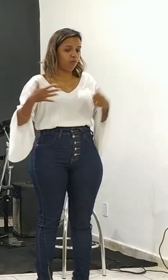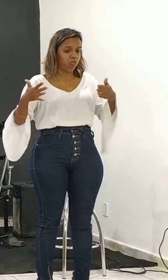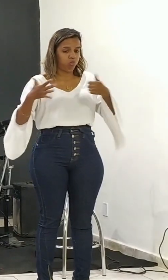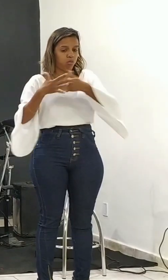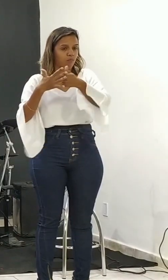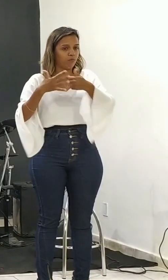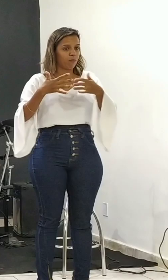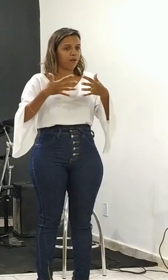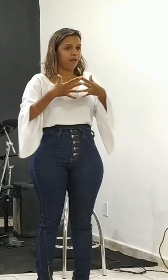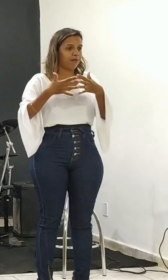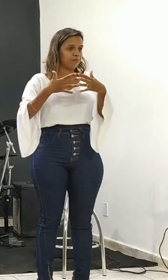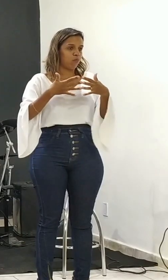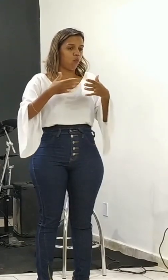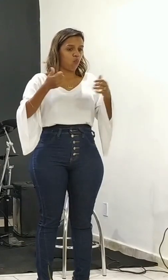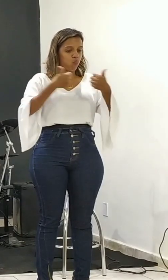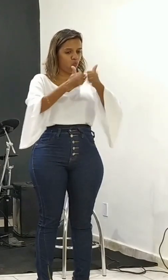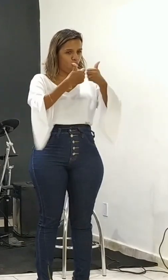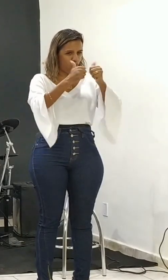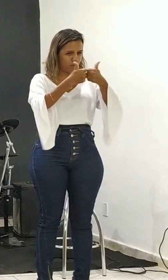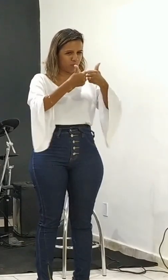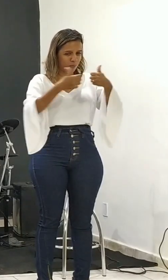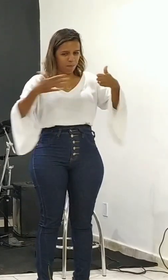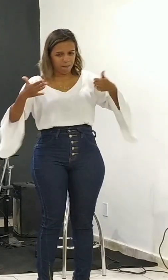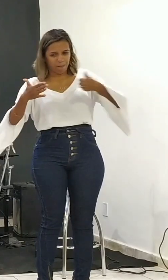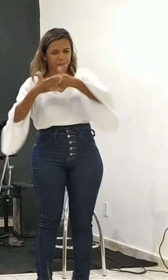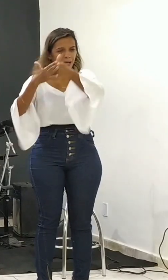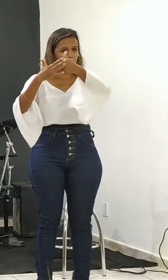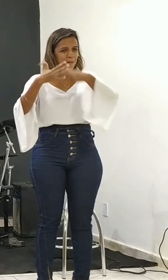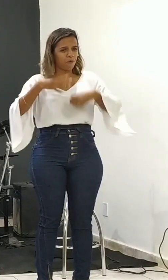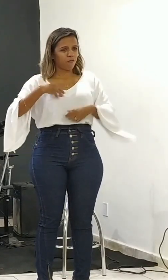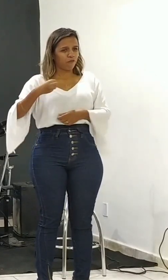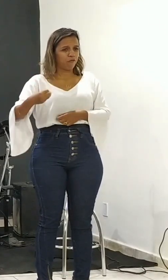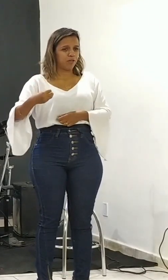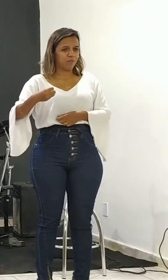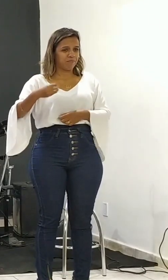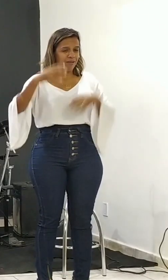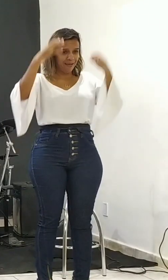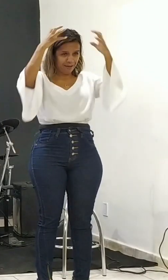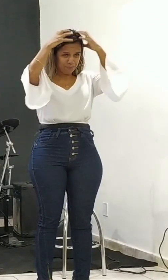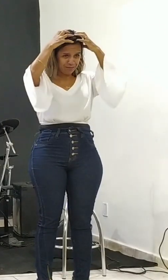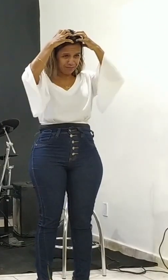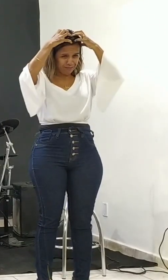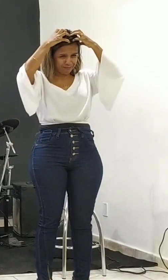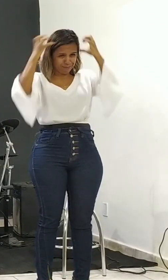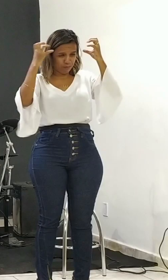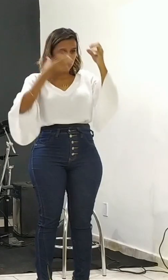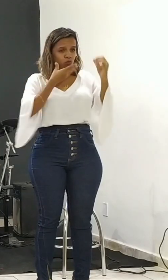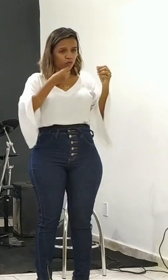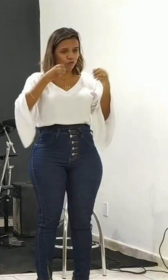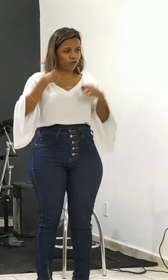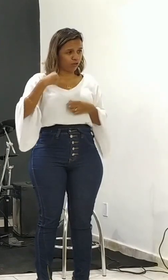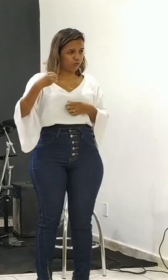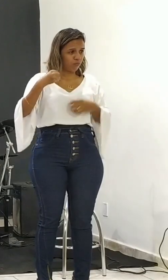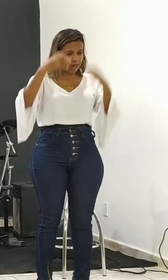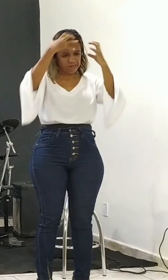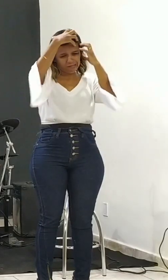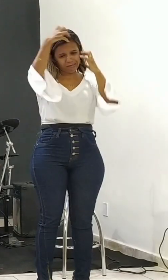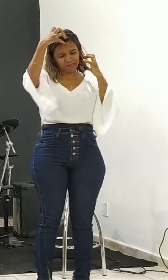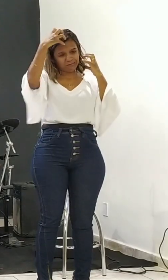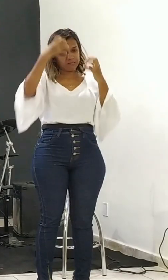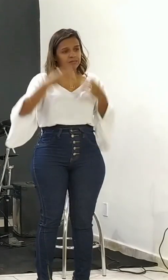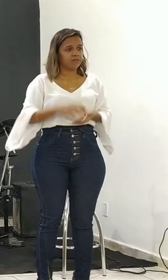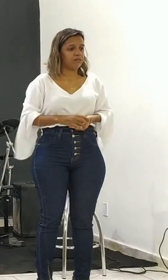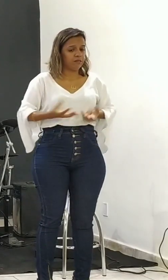idade. Um ônibus atropelou meu filho. A cabeça dele se abriu em 2 lugares. Me entregaram